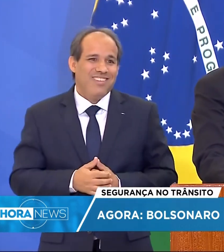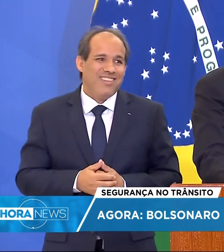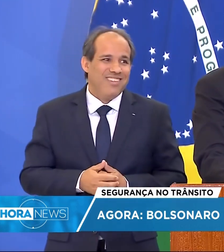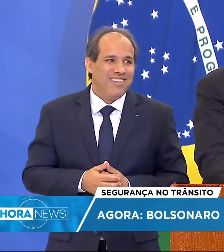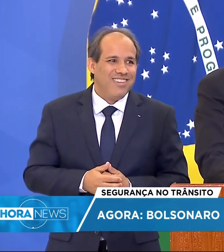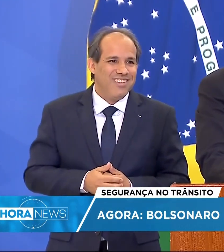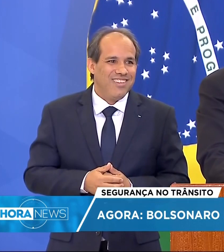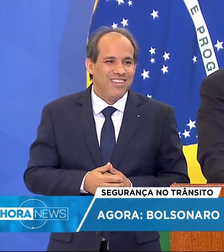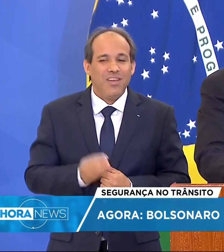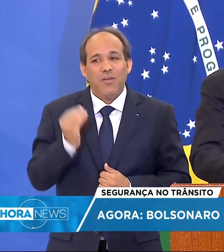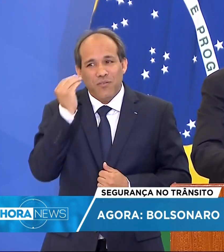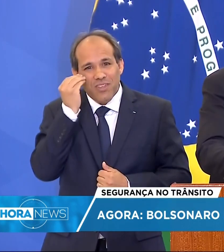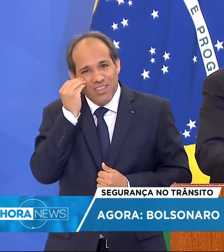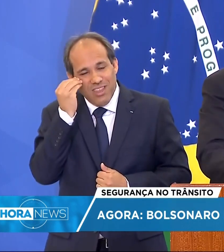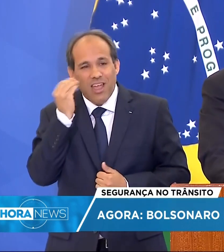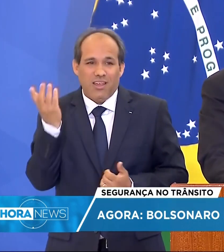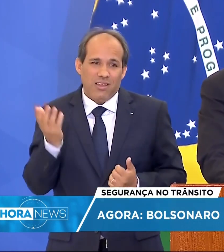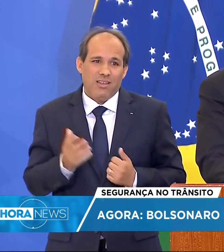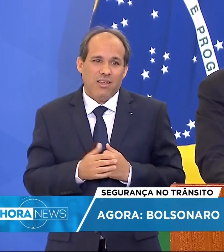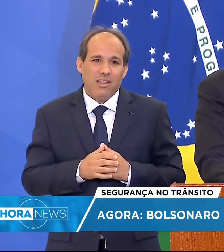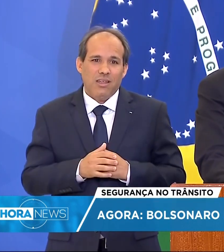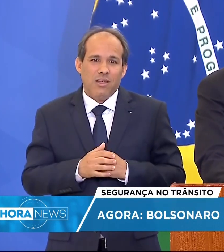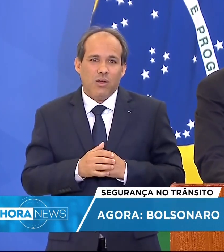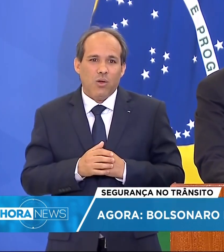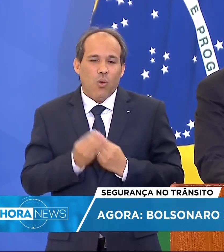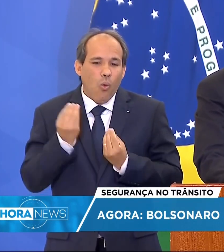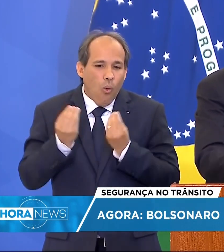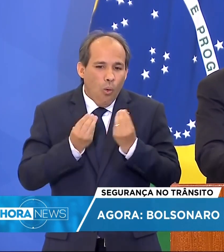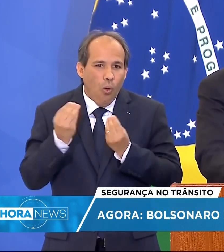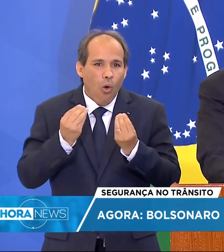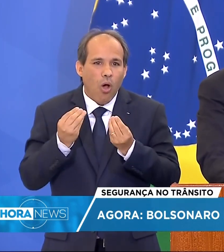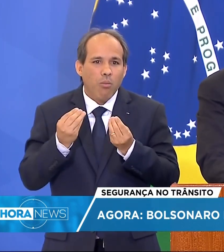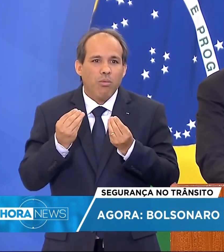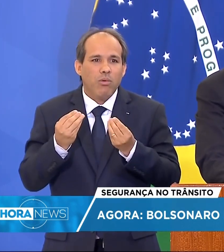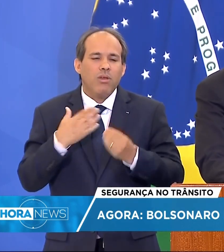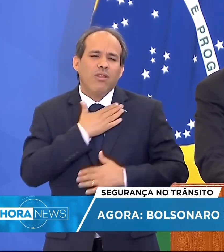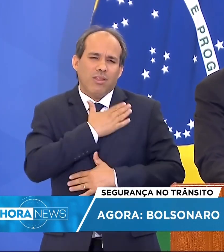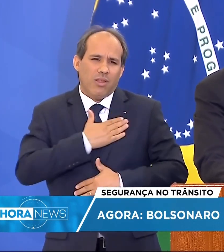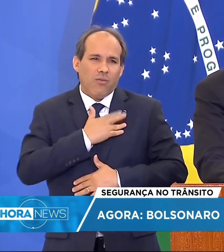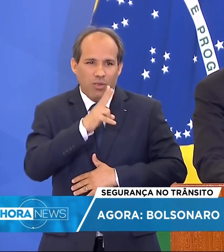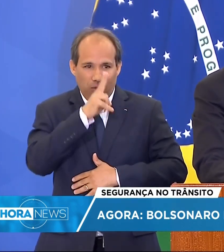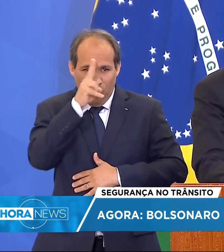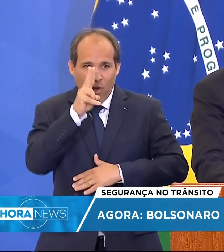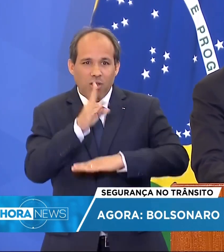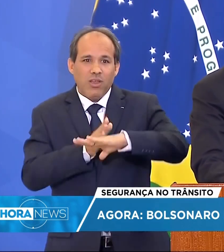Né? Vou ver se é possível compor. Tem uma satisfação muito grande estar no meio de vocês.